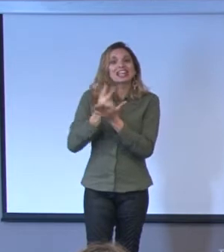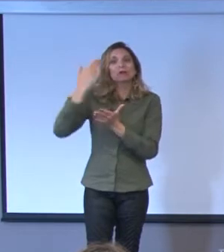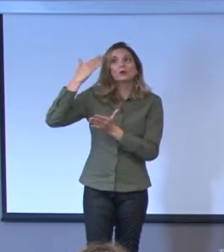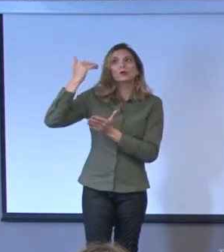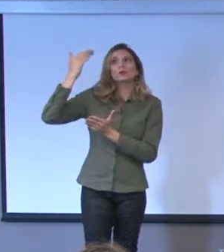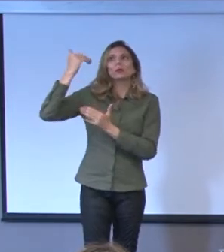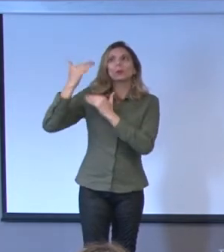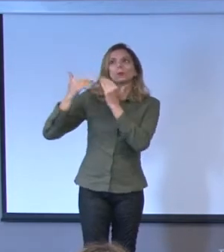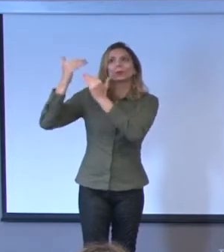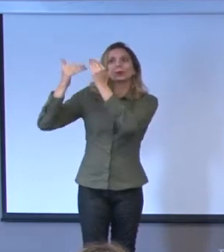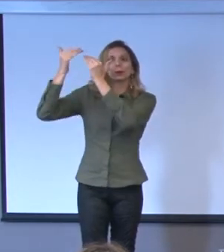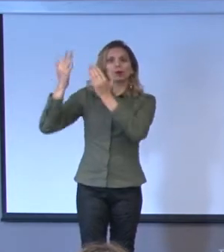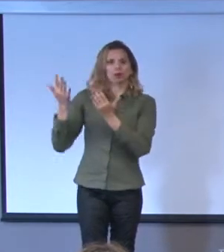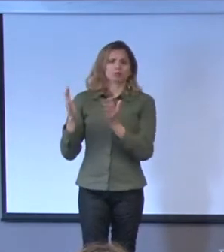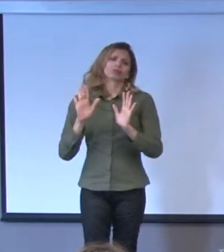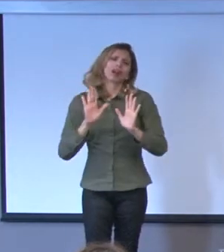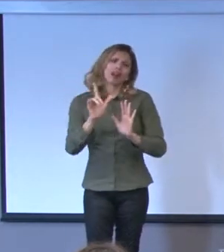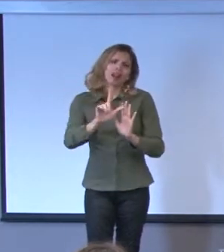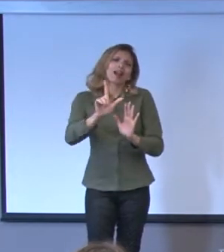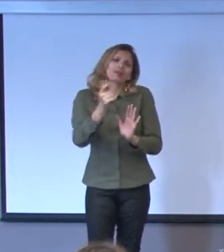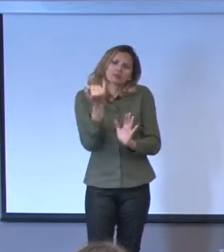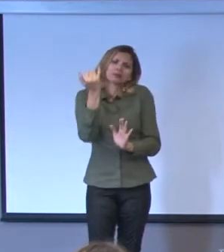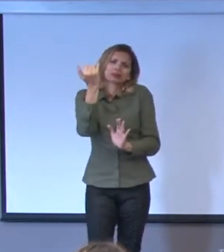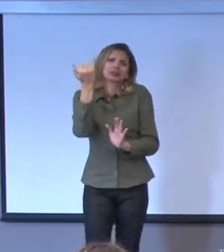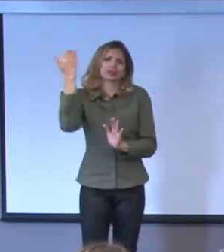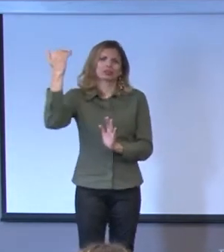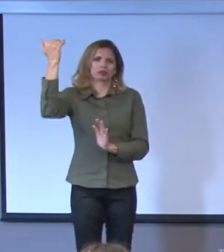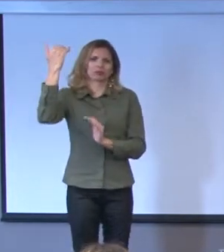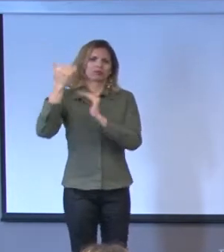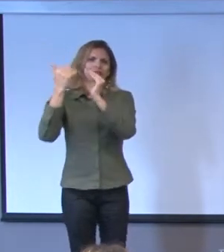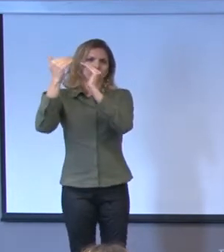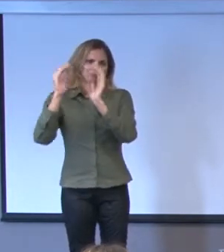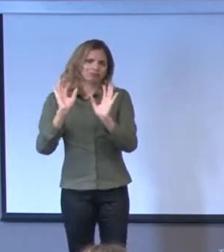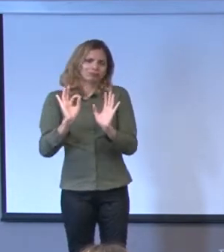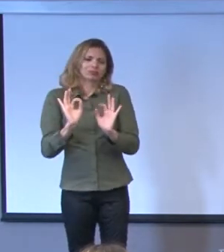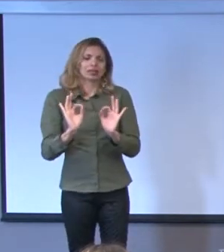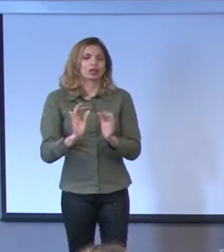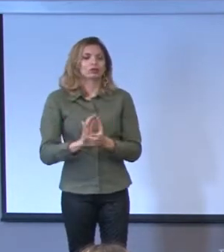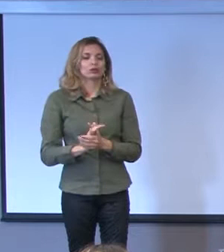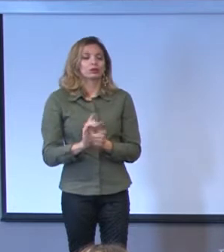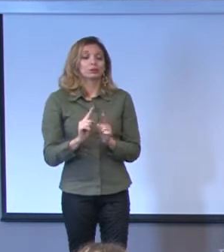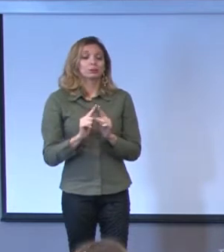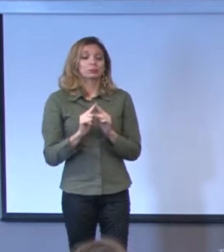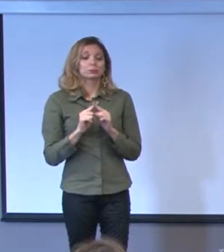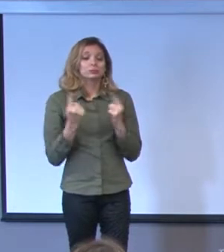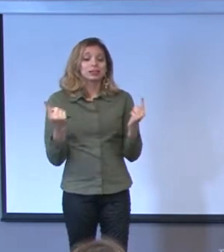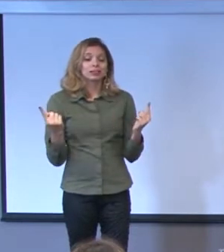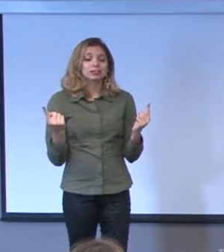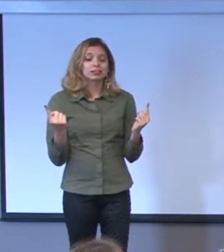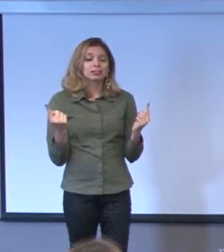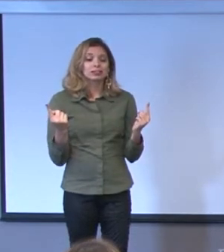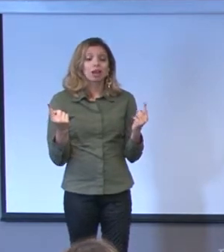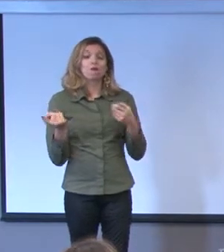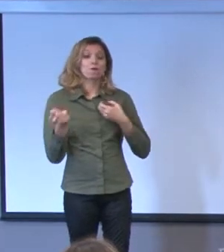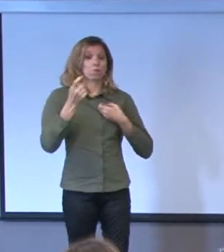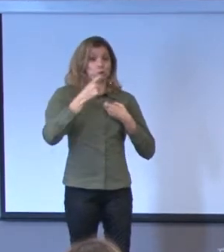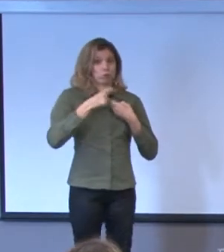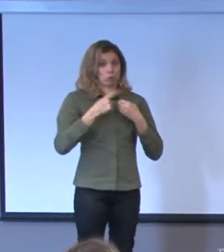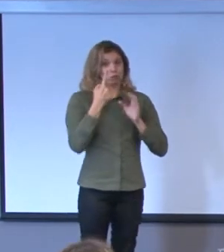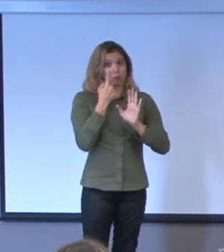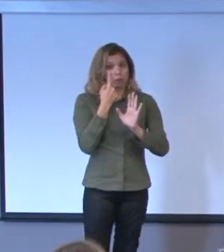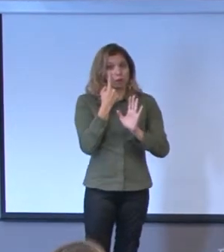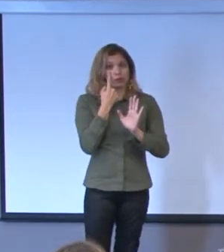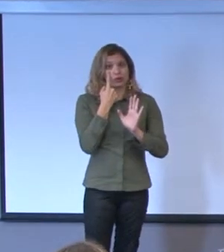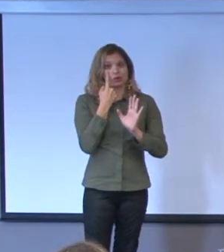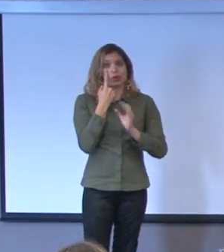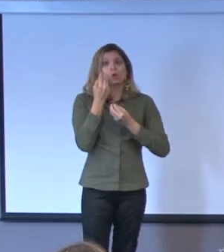sucesso. O sucesso, é claro que é importante, mas o que, volto a dizer, o caldo que a